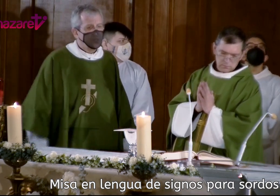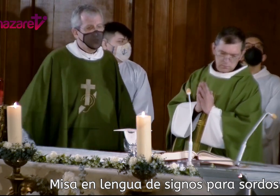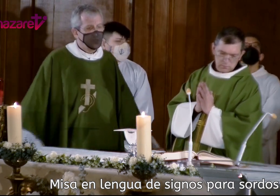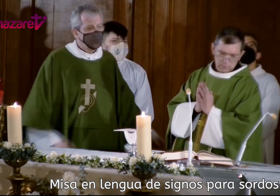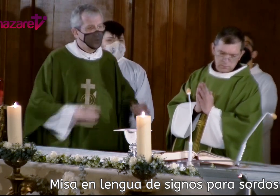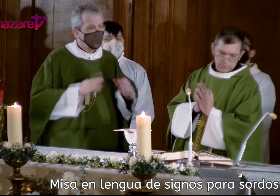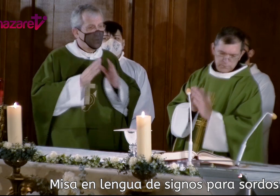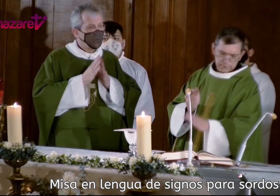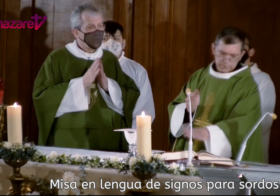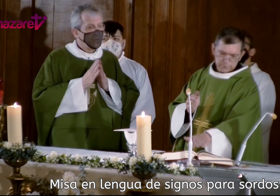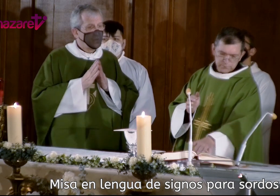cielo.